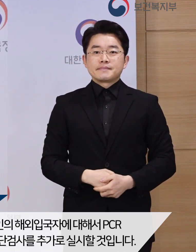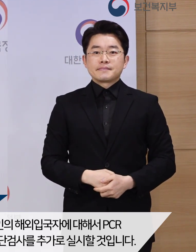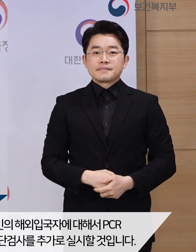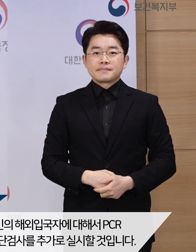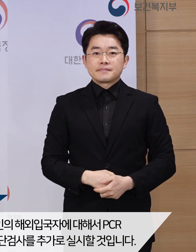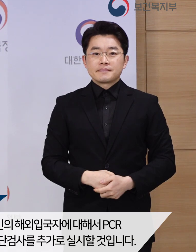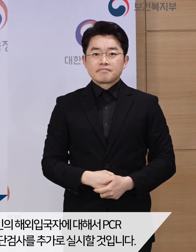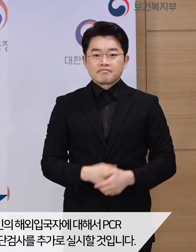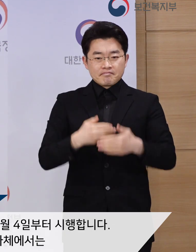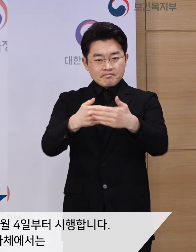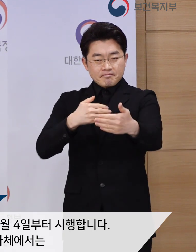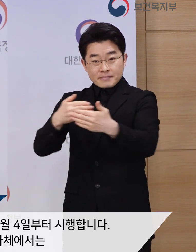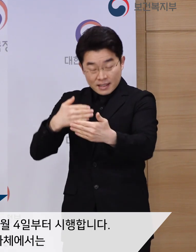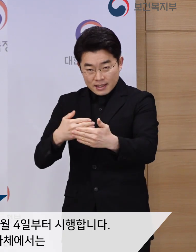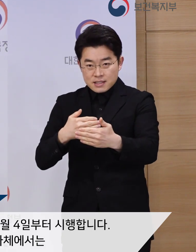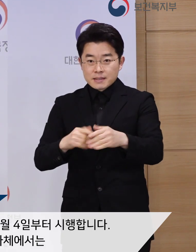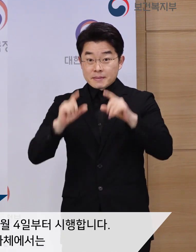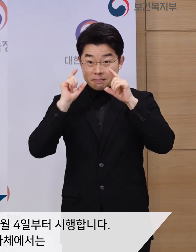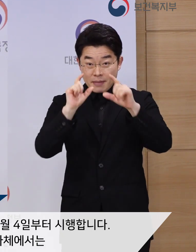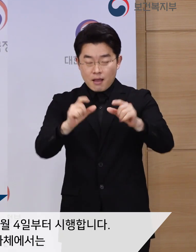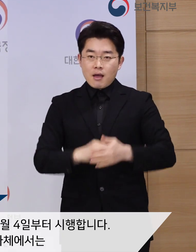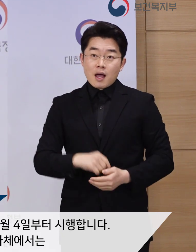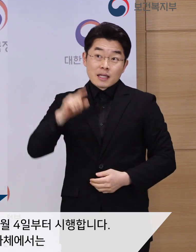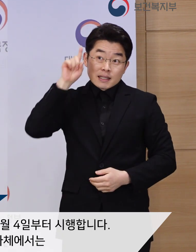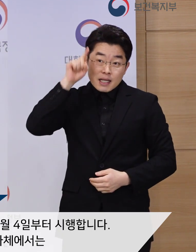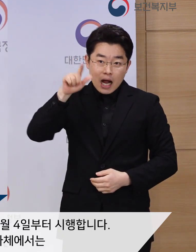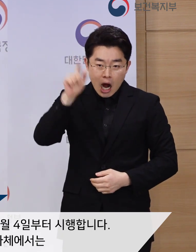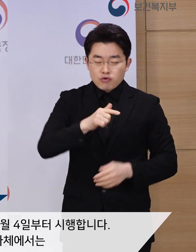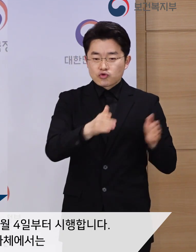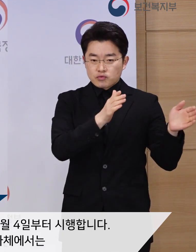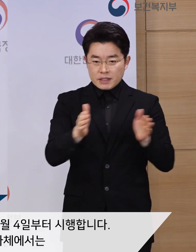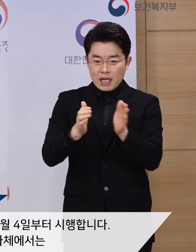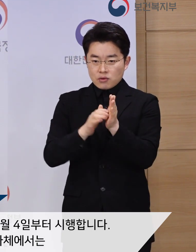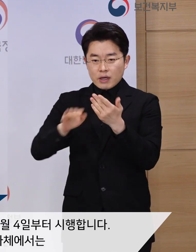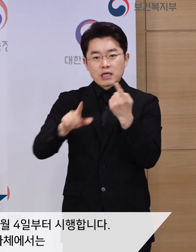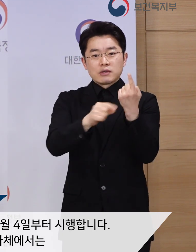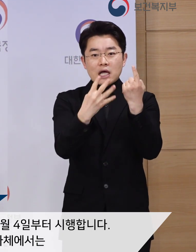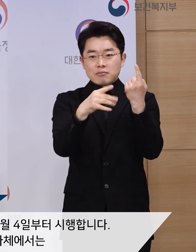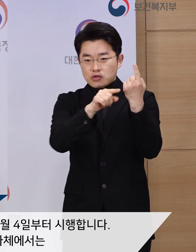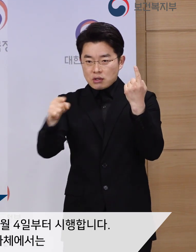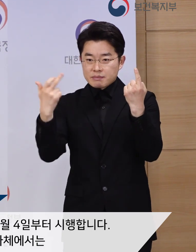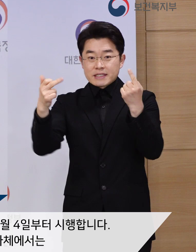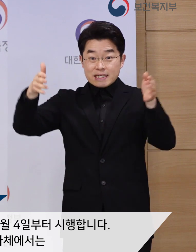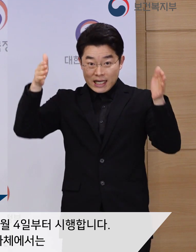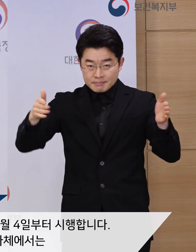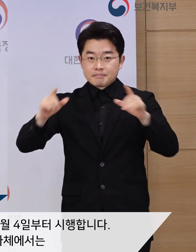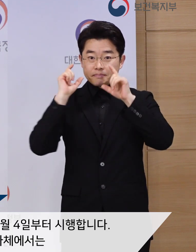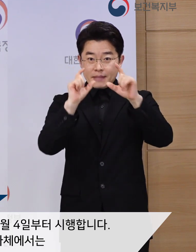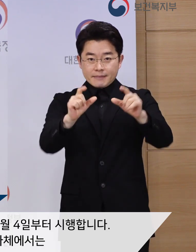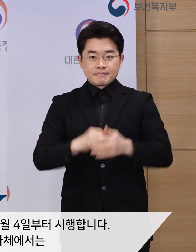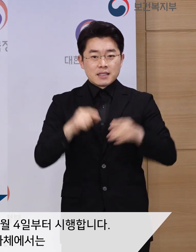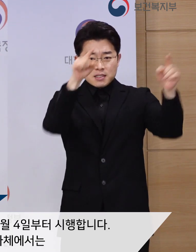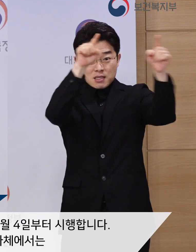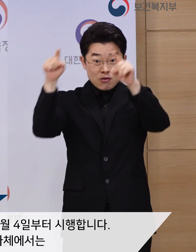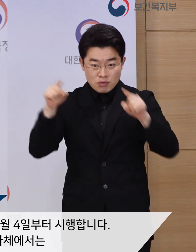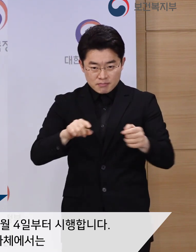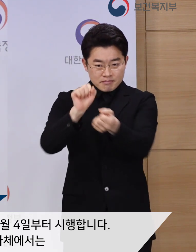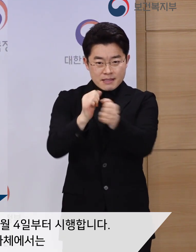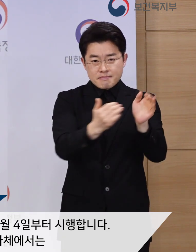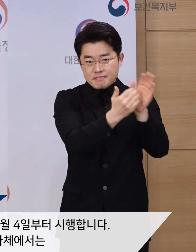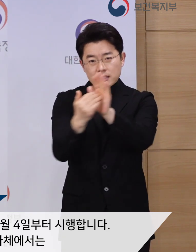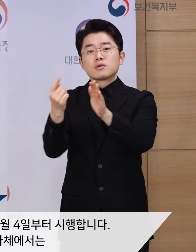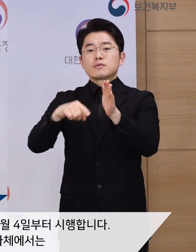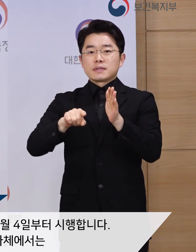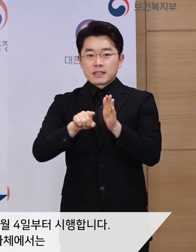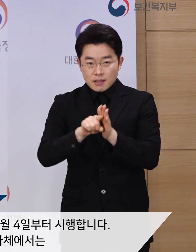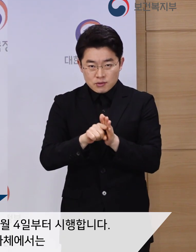것입니다. 이번 거리두기 조치는 하루의 준비기간을 두고 1월 4일부터 시행합니다. 전국적인